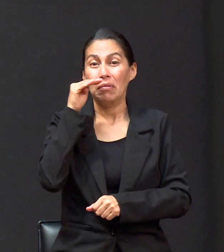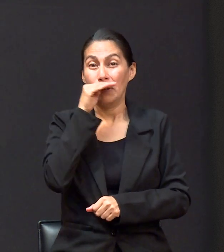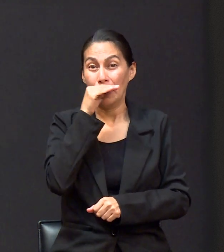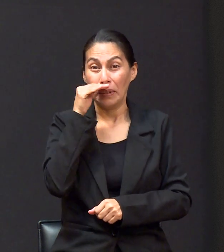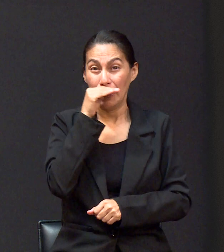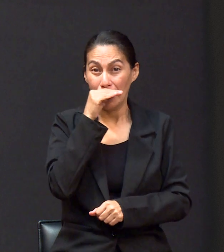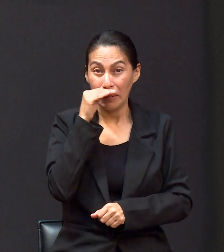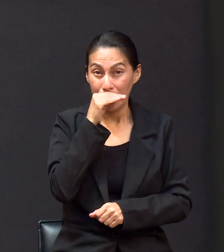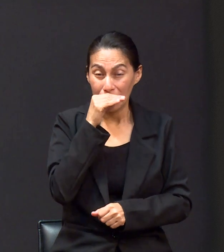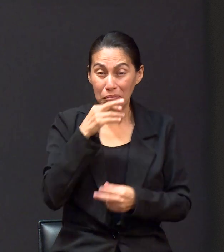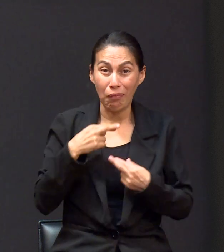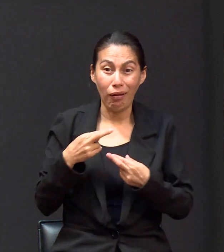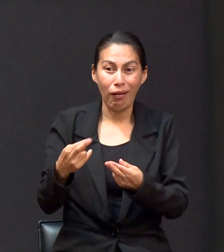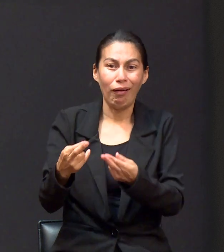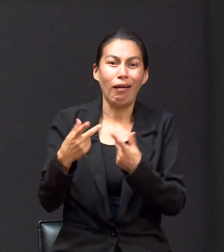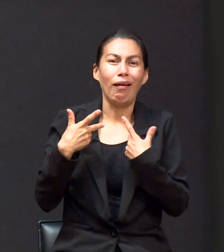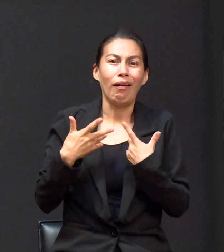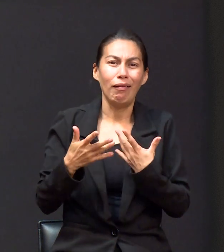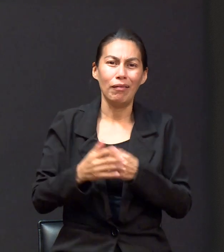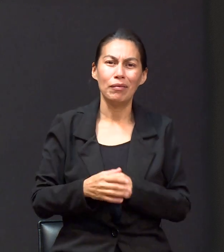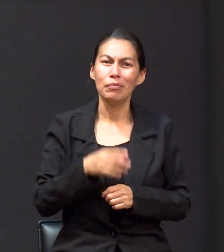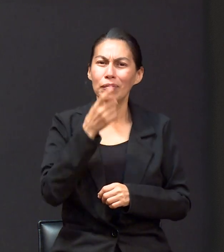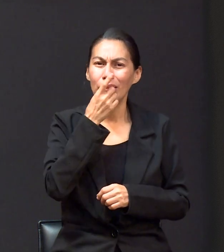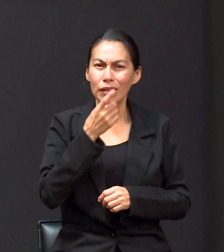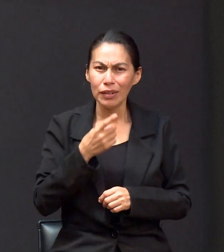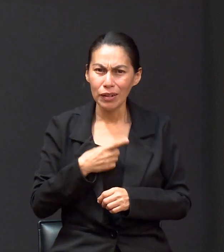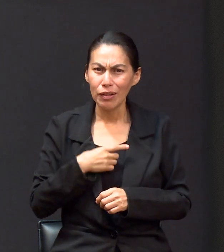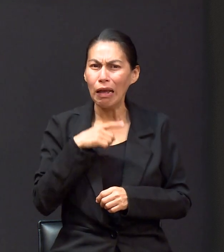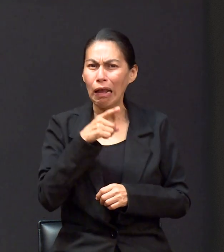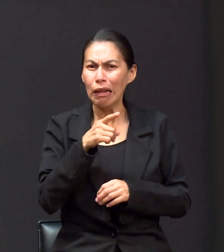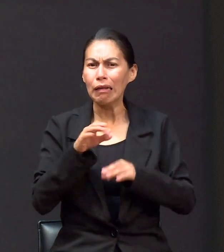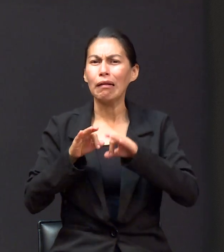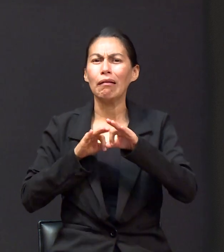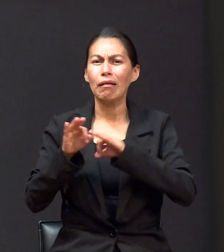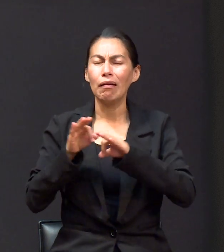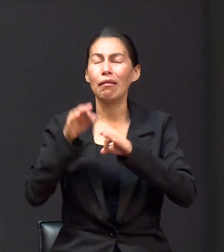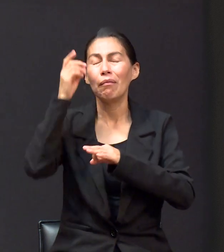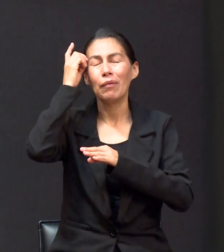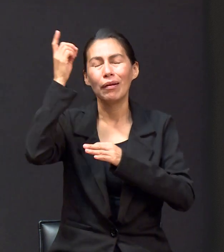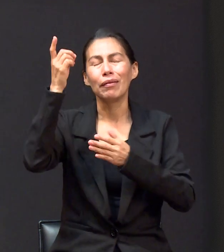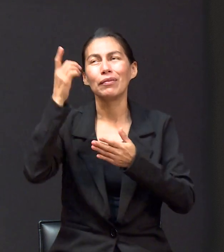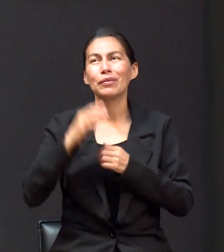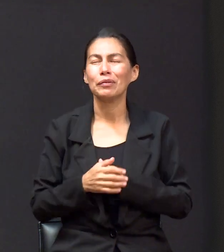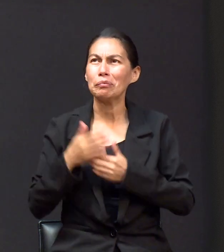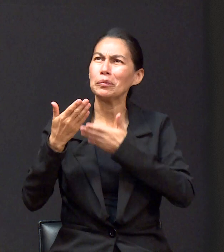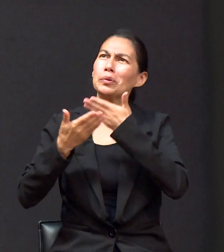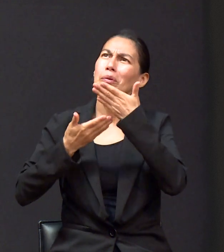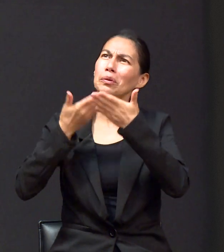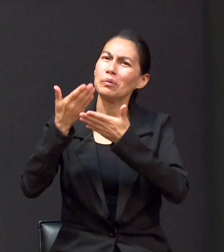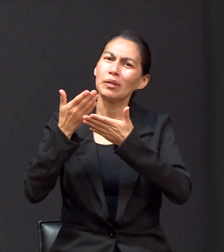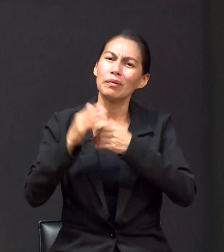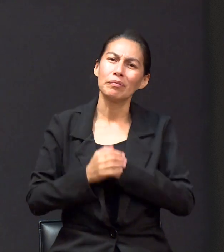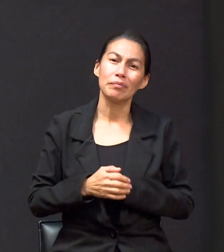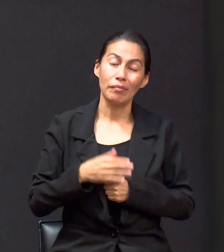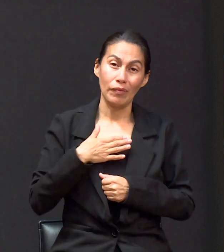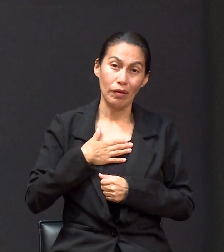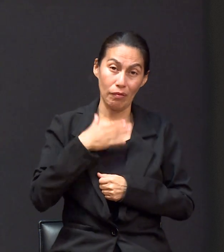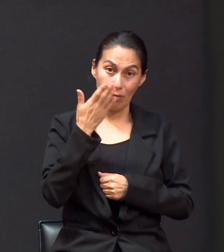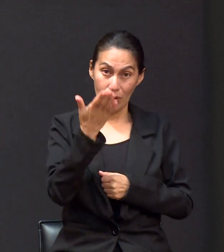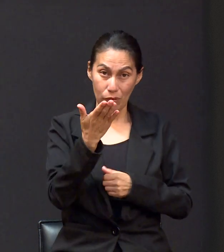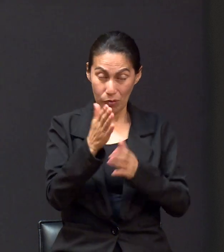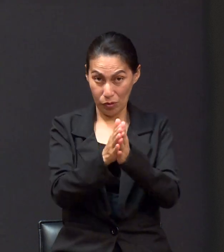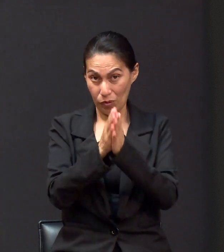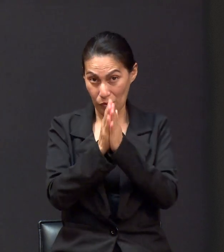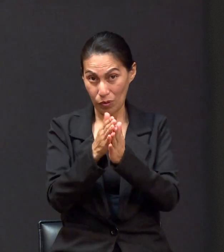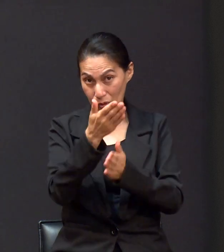el médico de ahí me la perdonó porque dijo que él estaba trabajando para Dios. Amén, Y